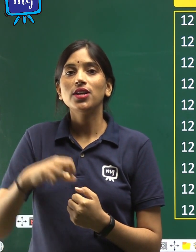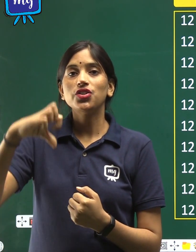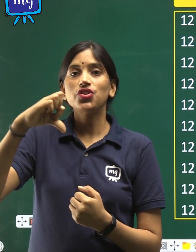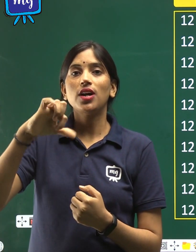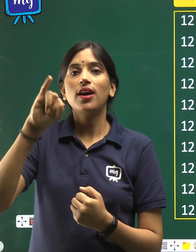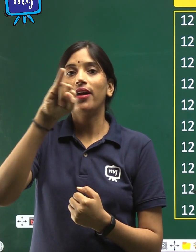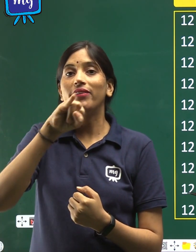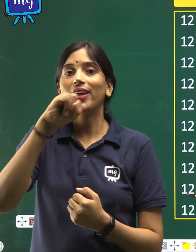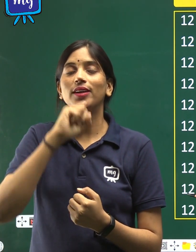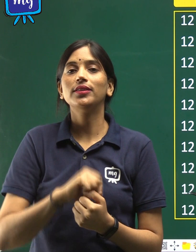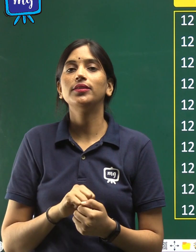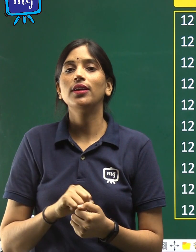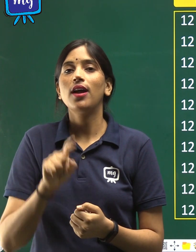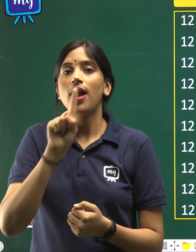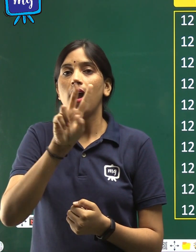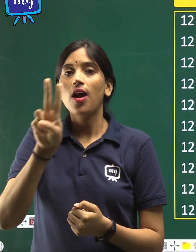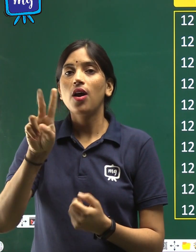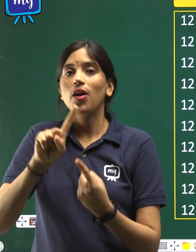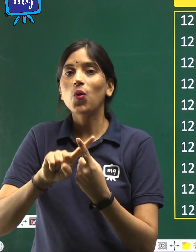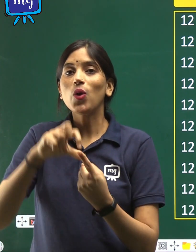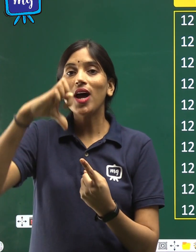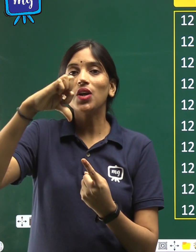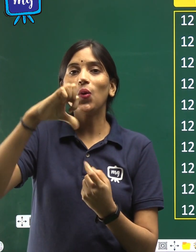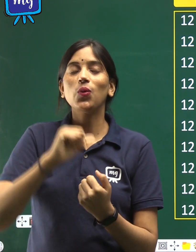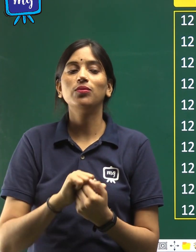96। 12 गुणा 9